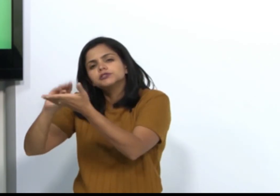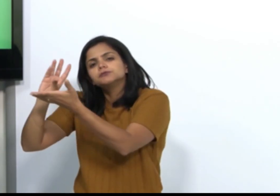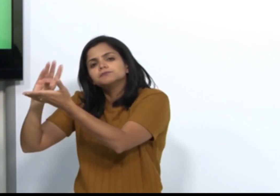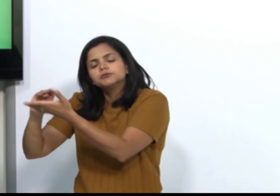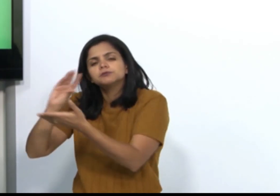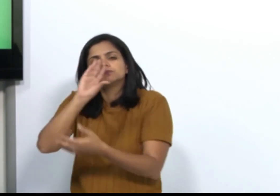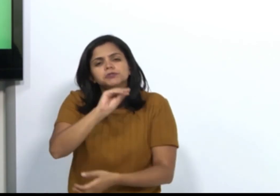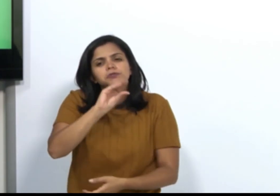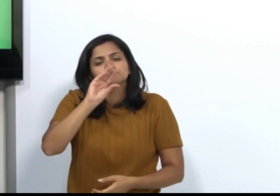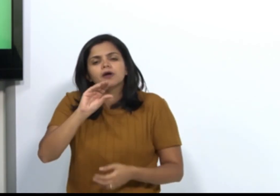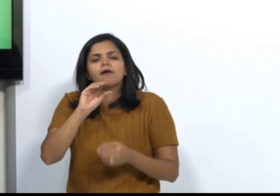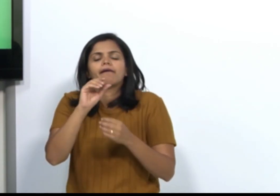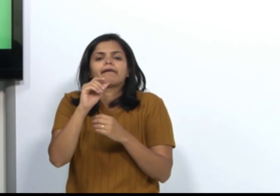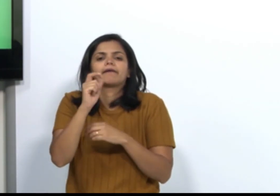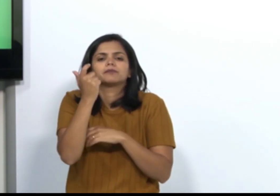E começar a fazer a transcrição,